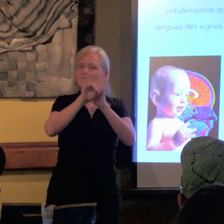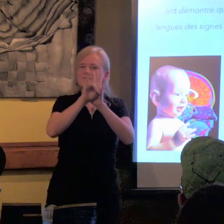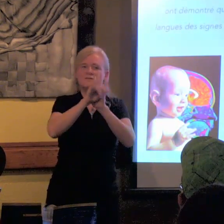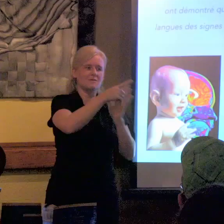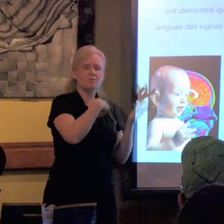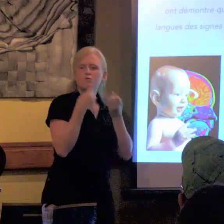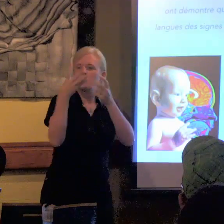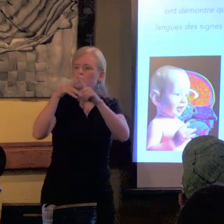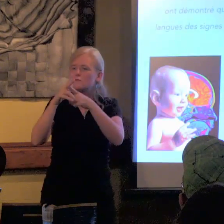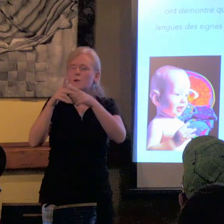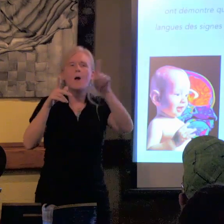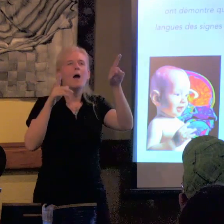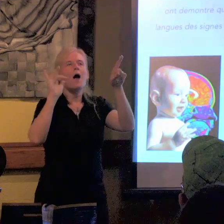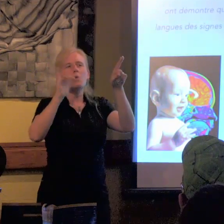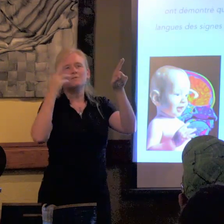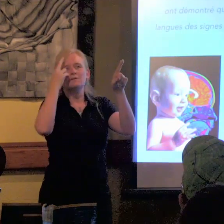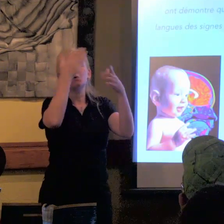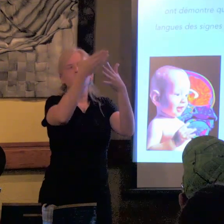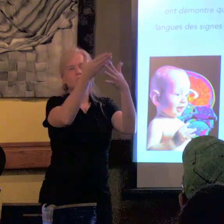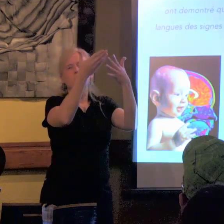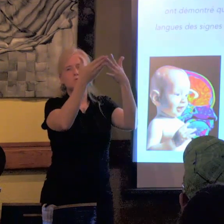pour comprendre un peu la situation.